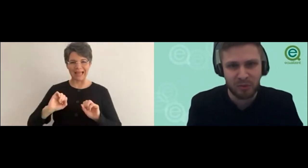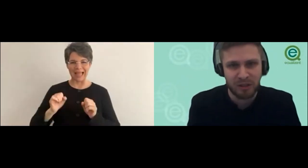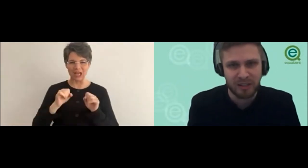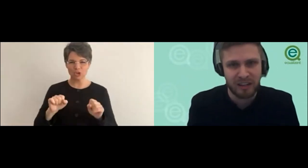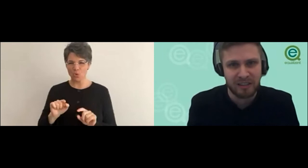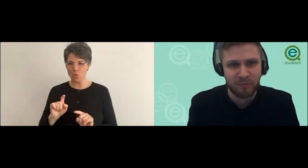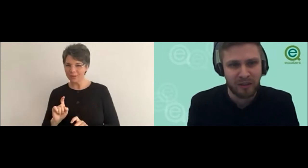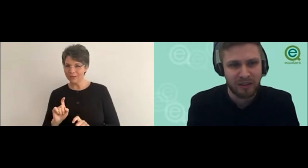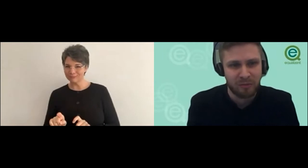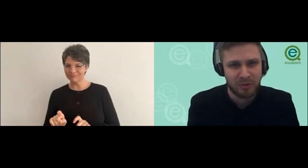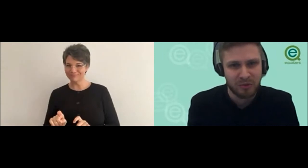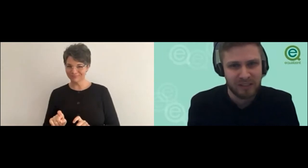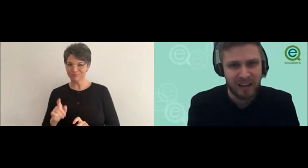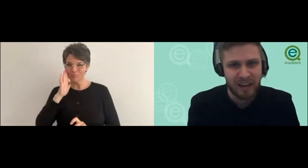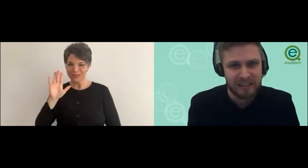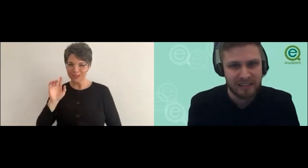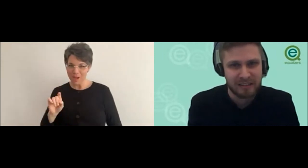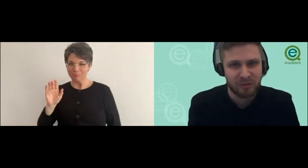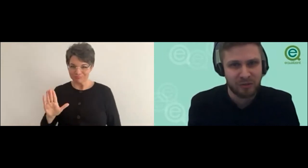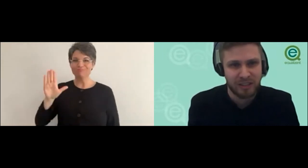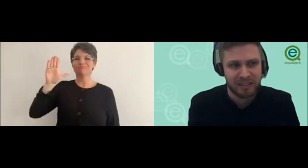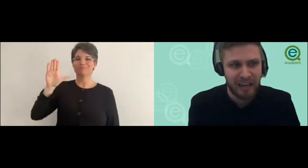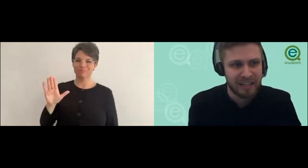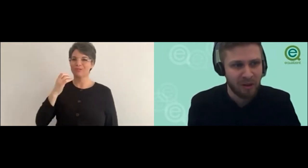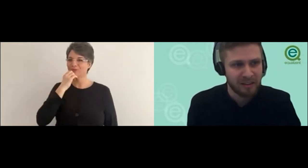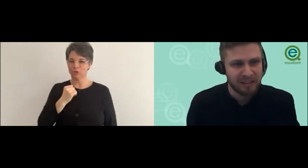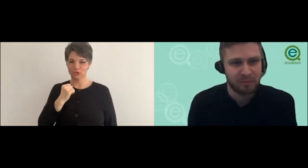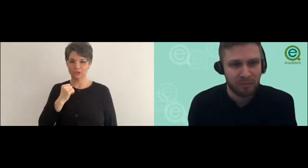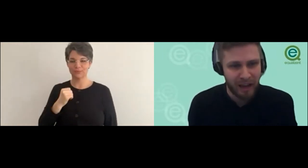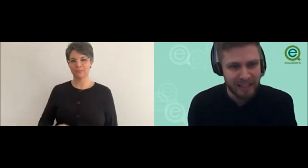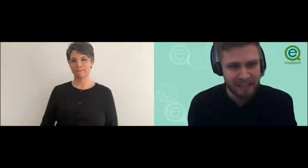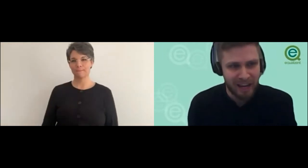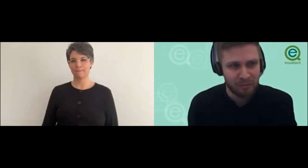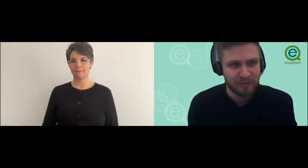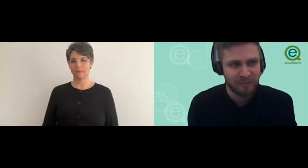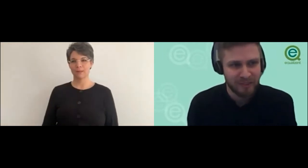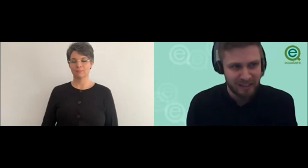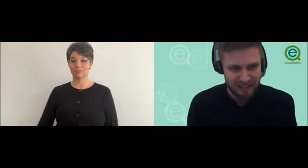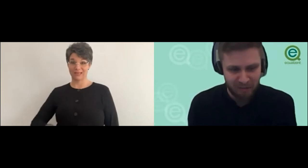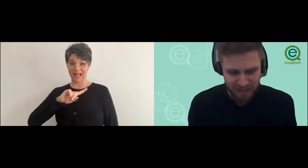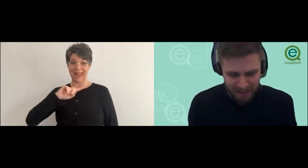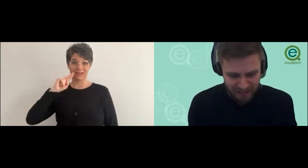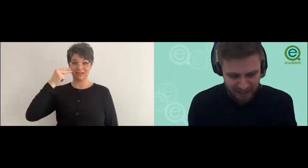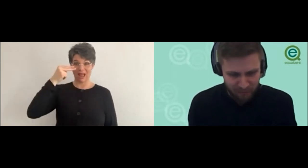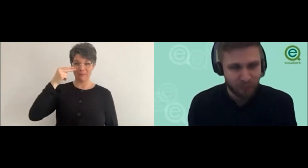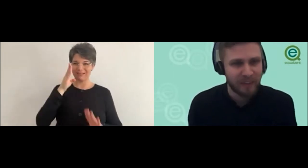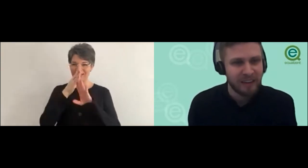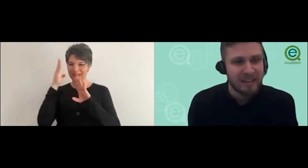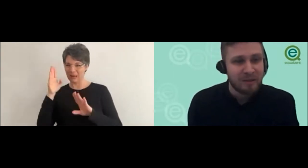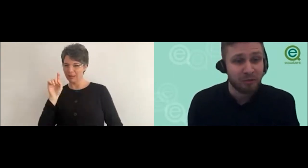eben diese Möglichkeit, beziehungsweise in der Ansicht der Teilnehmer neben dem eigenen Namen kann man die Hand